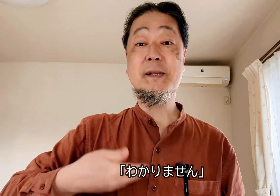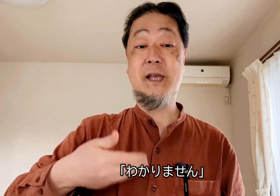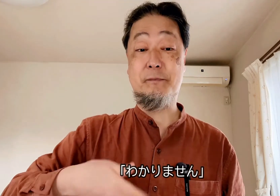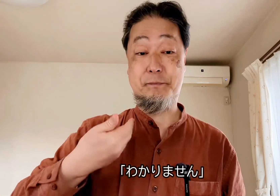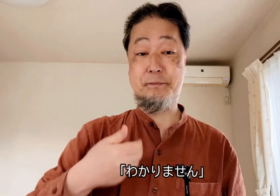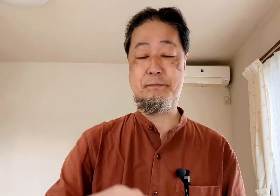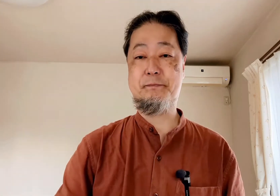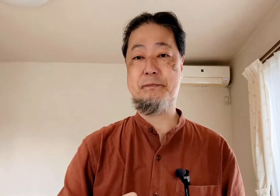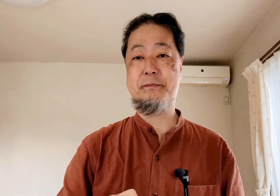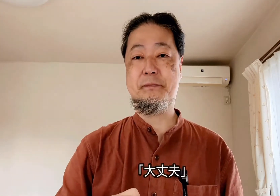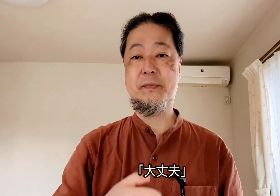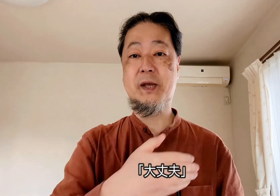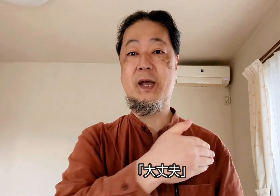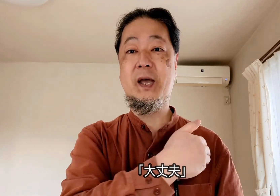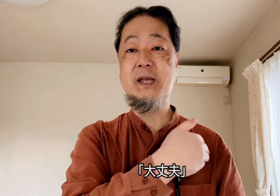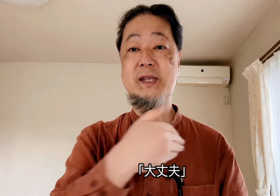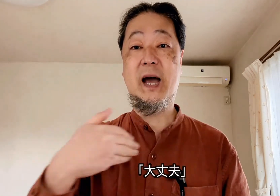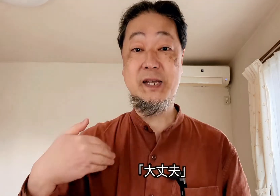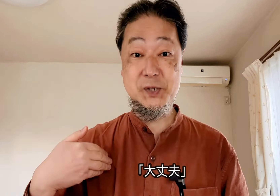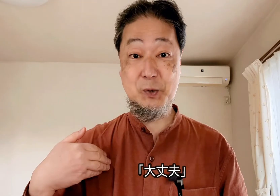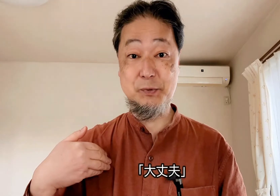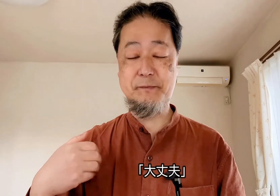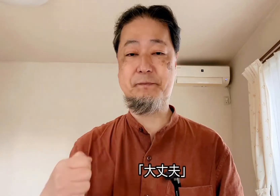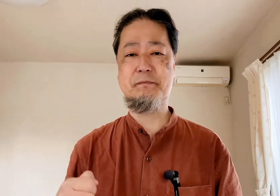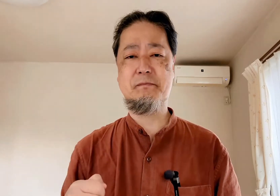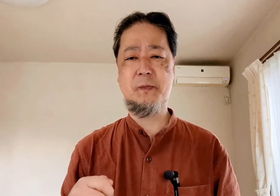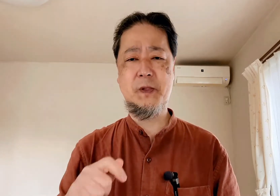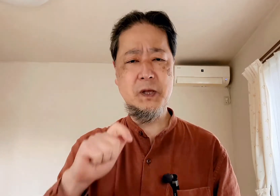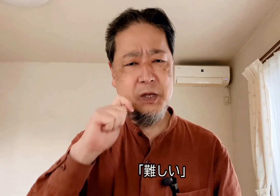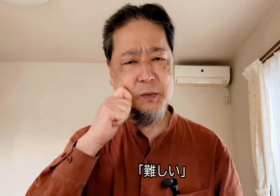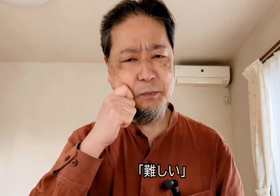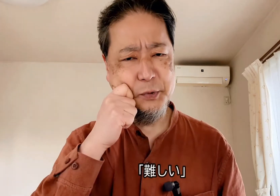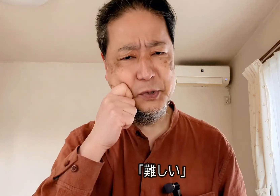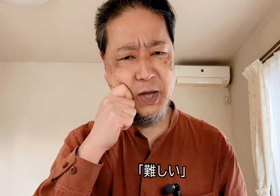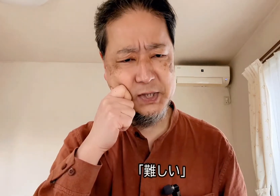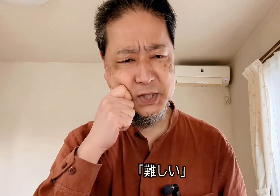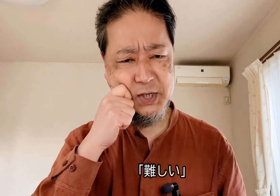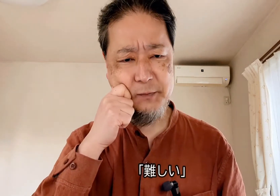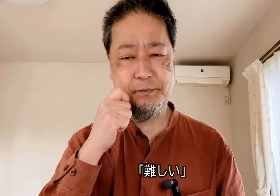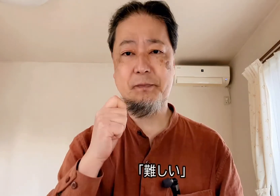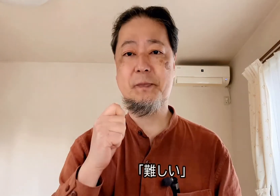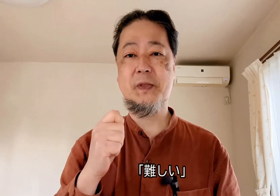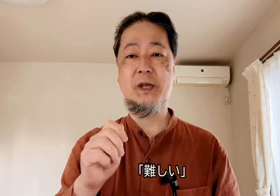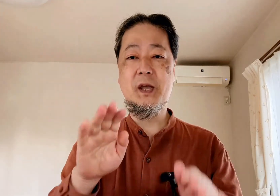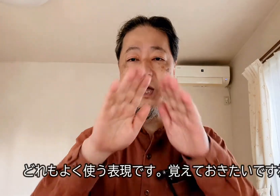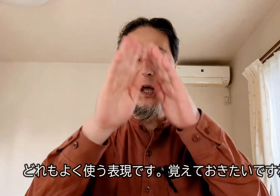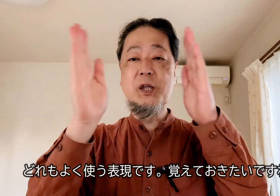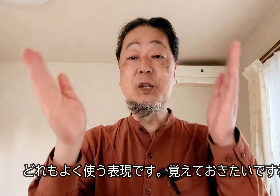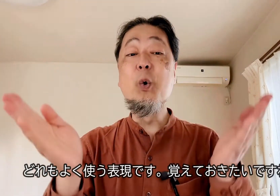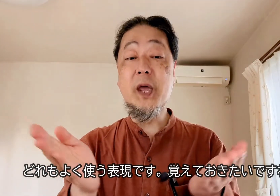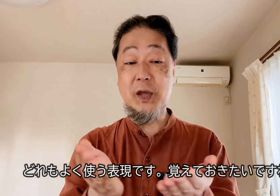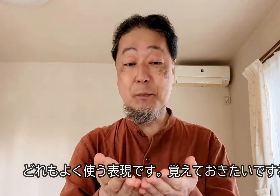ません。大丈夫。難しい。どれも